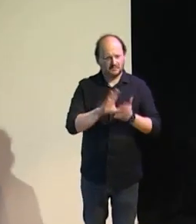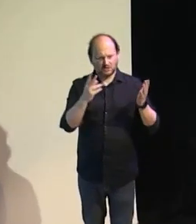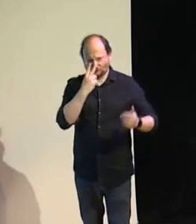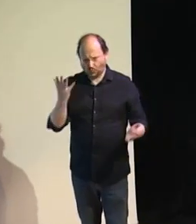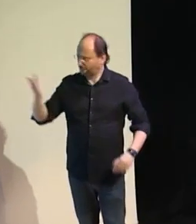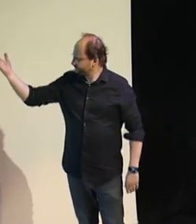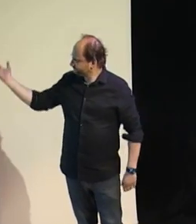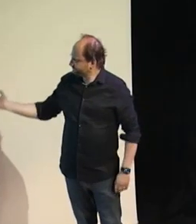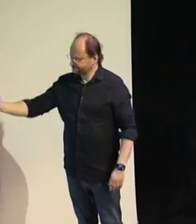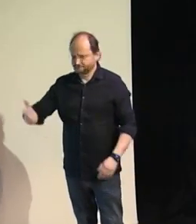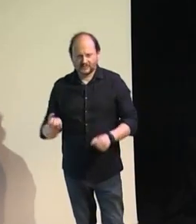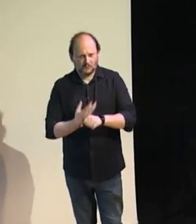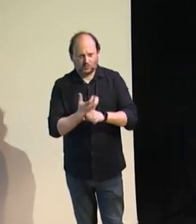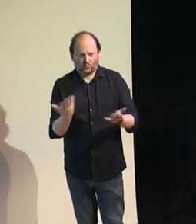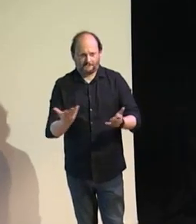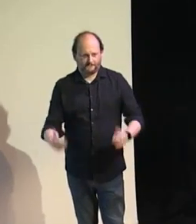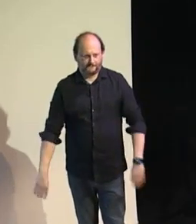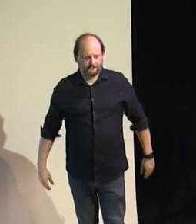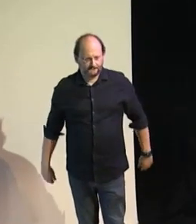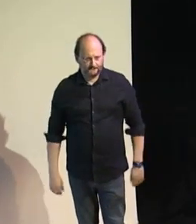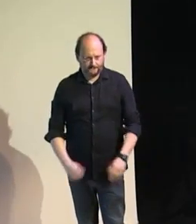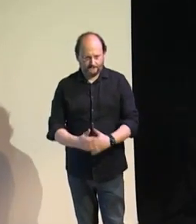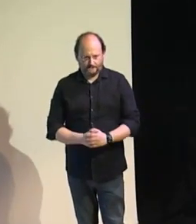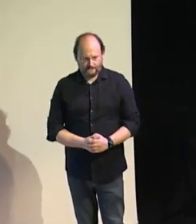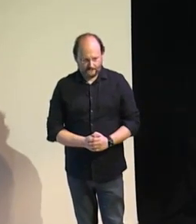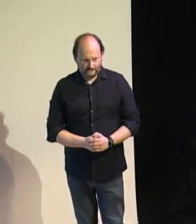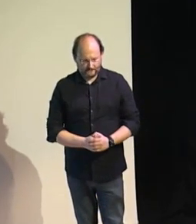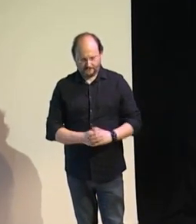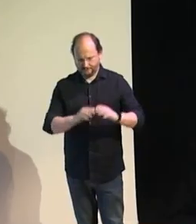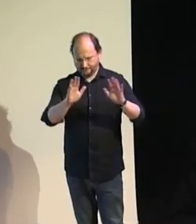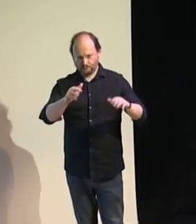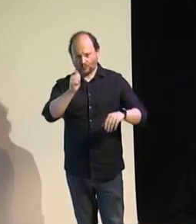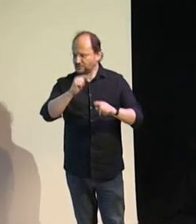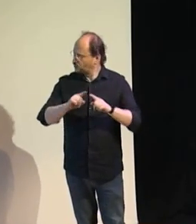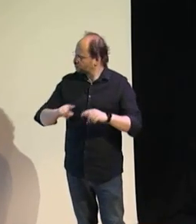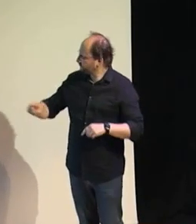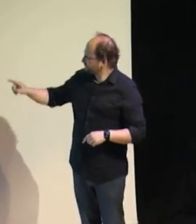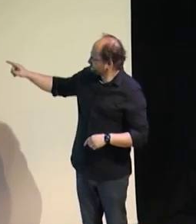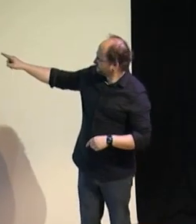en fait, continuent à exister actuellement. Qu'est-ce qu'on voit dans cette image?